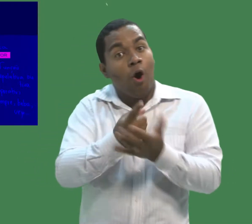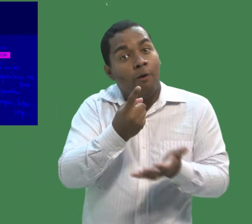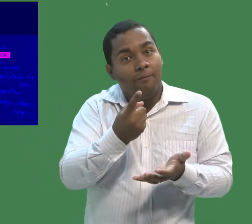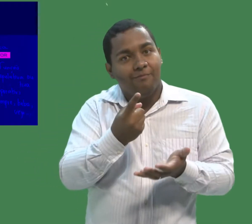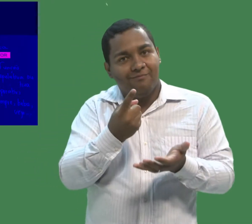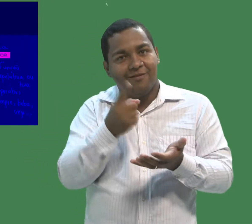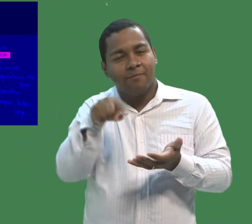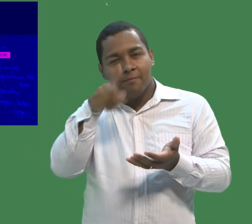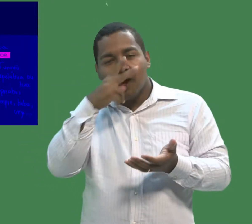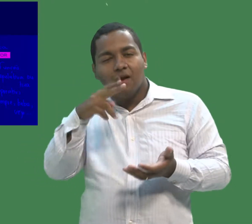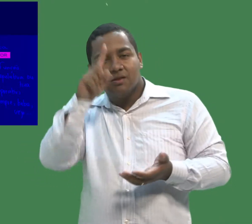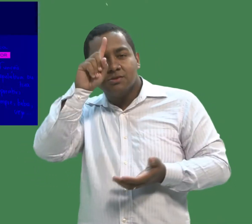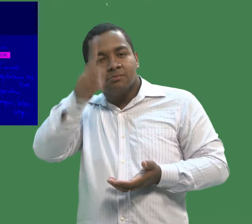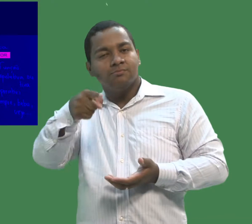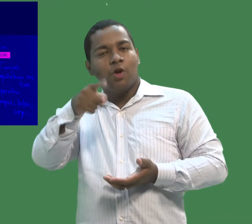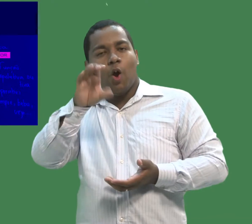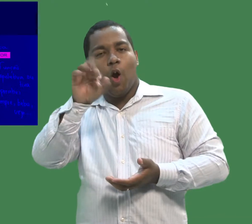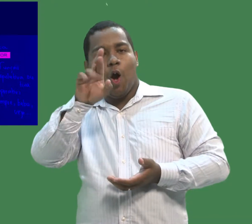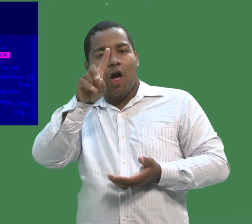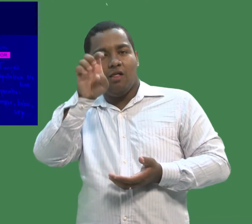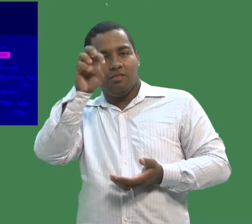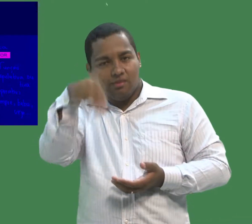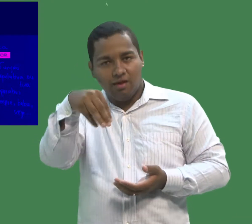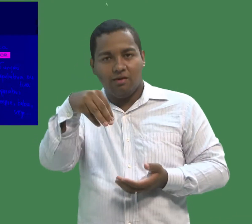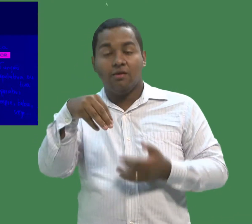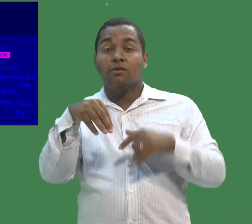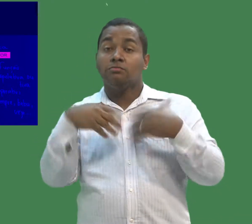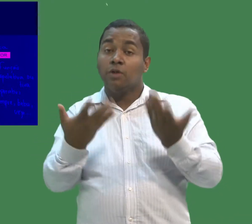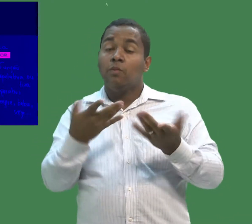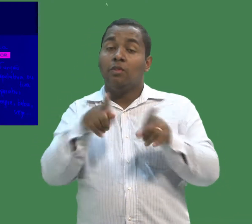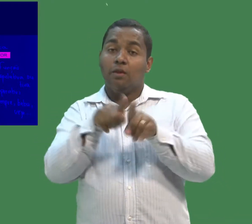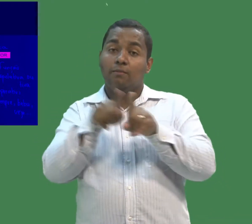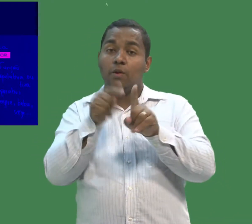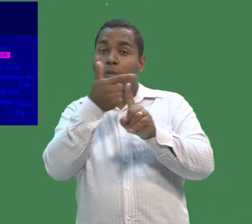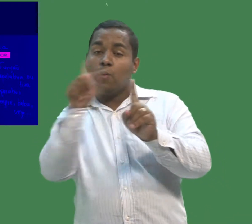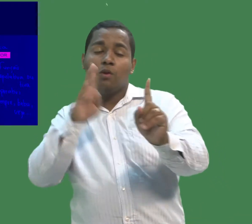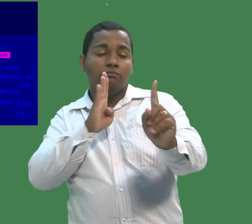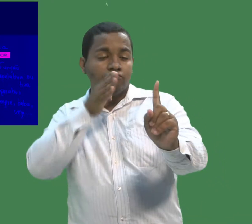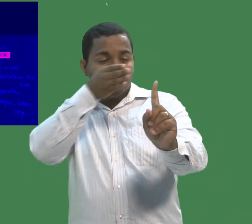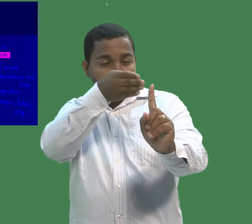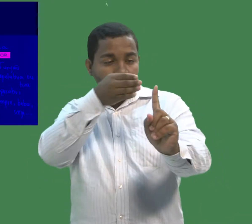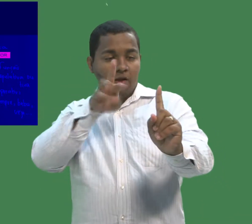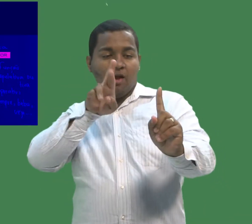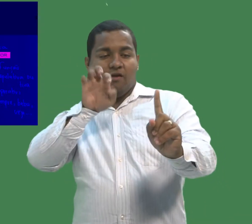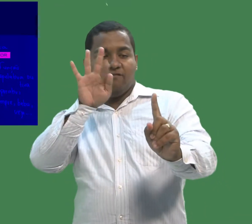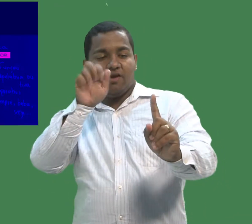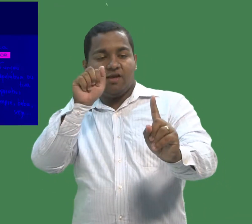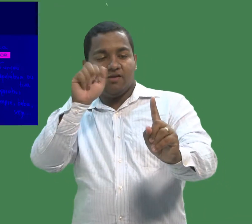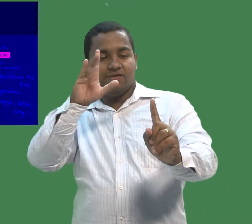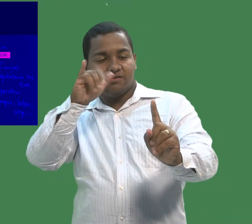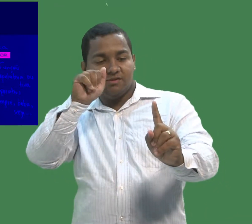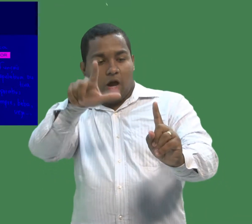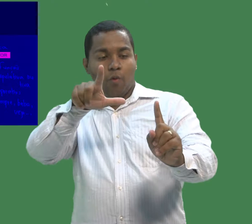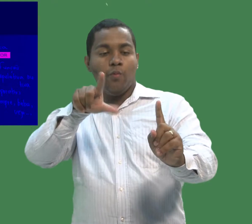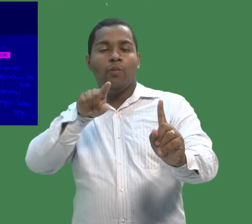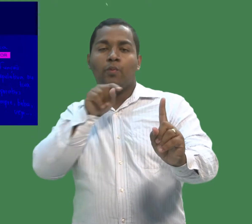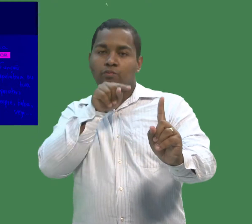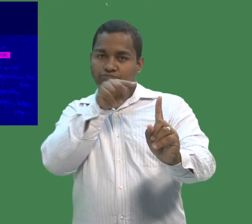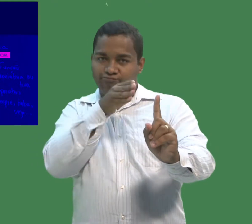dentre outros, tá? A função ligada ao referente é chamada de função referencial